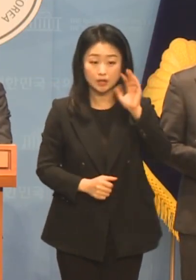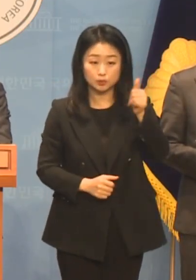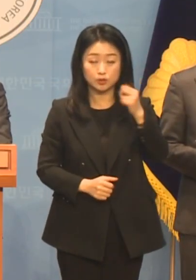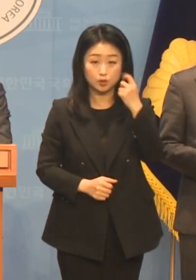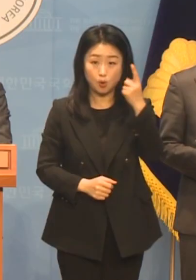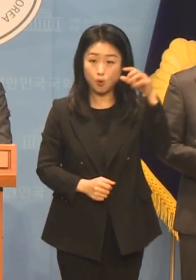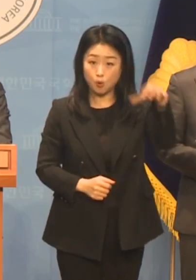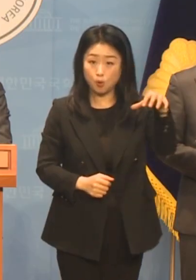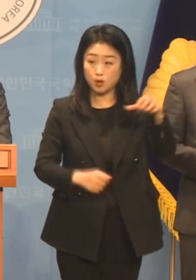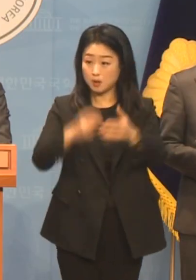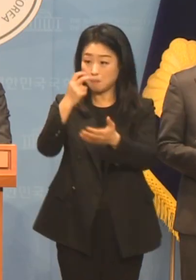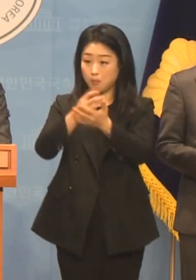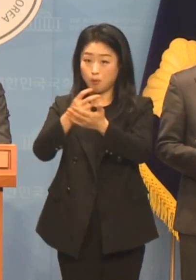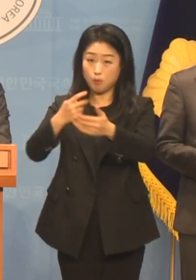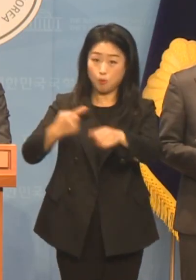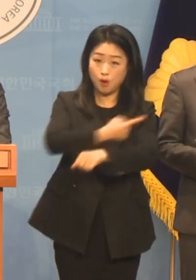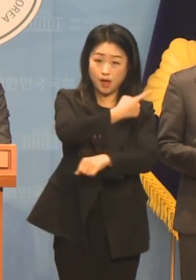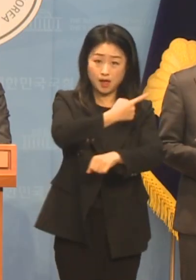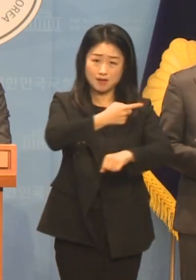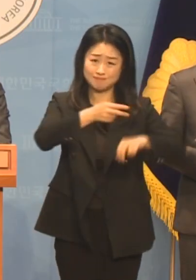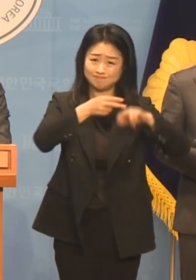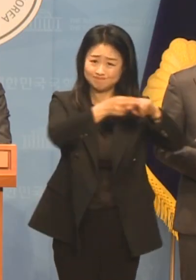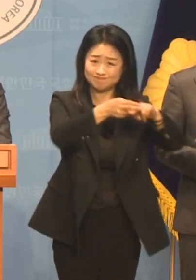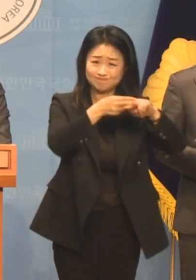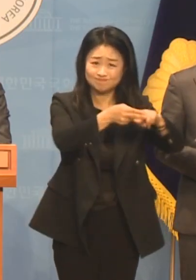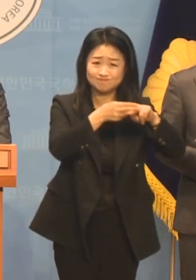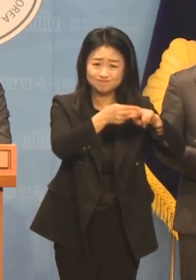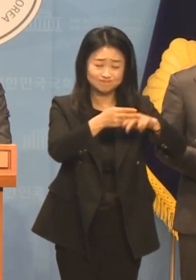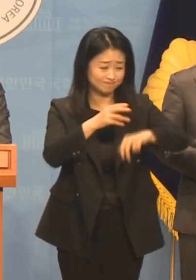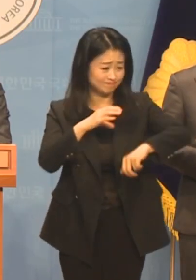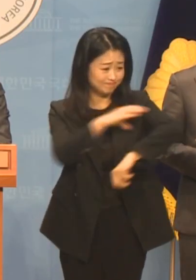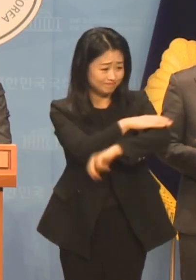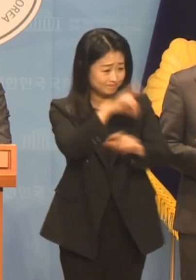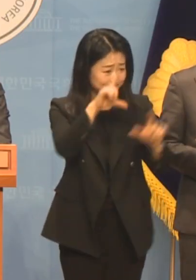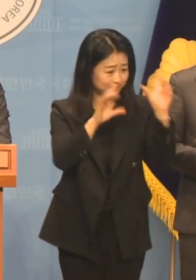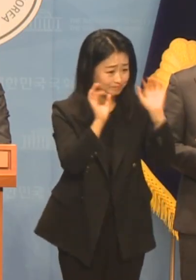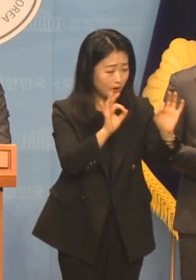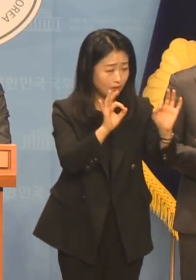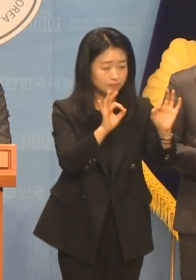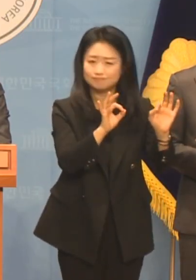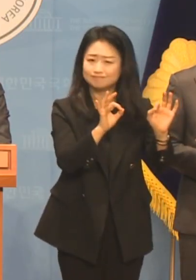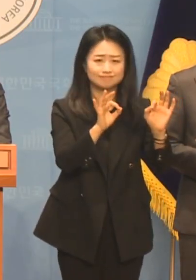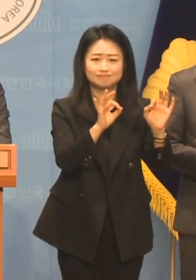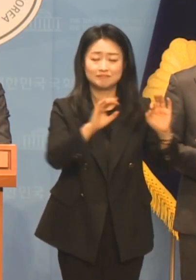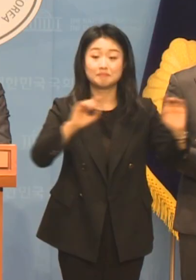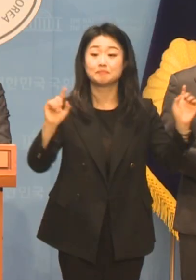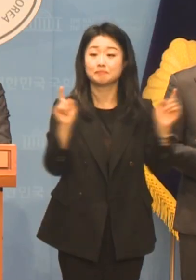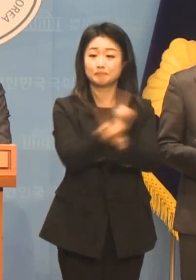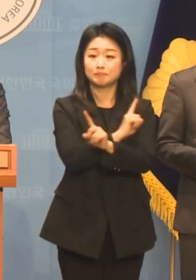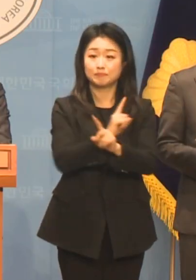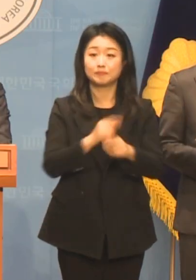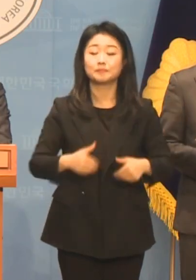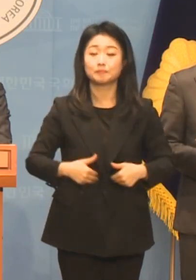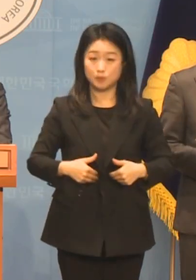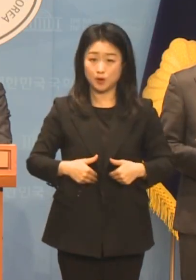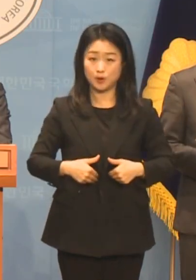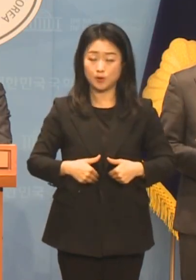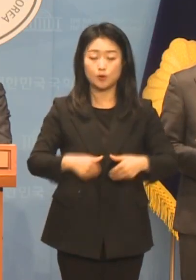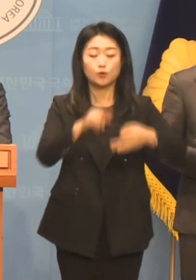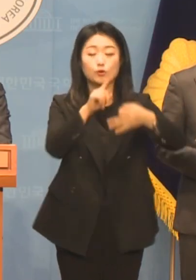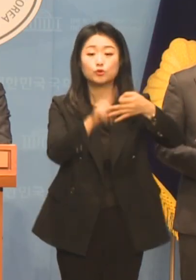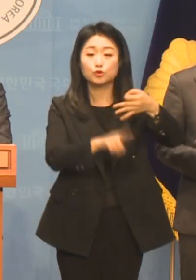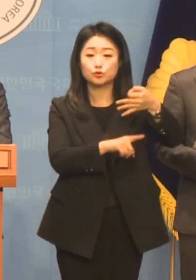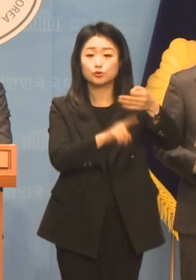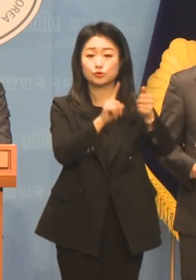법의 통제를 벗어나 무소불위의 권력기관으로 날뛰고 있는 상황을 근본적으로 개선할 필요가 있습니다.